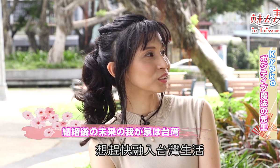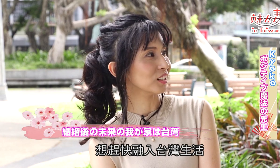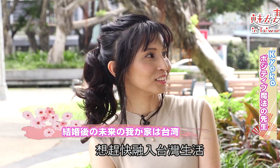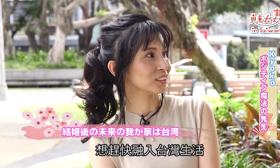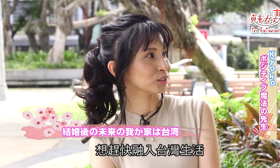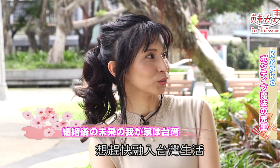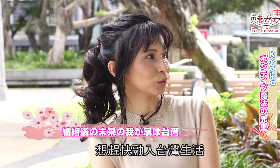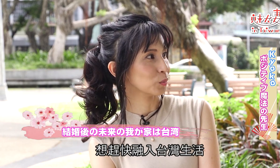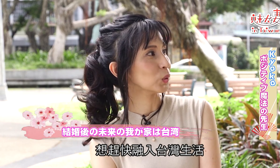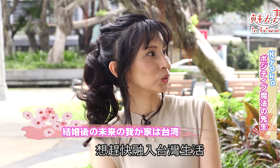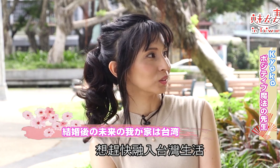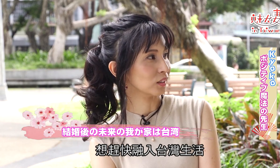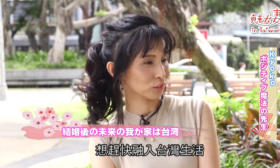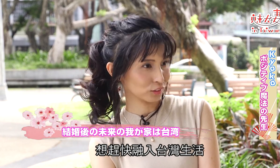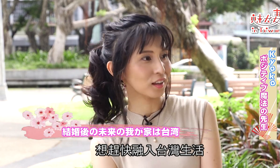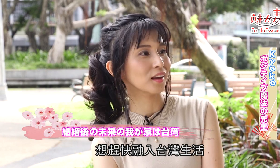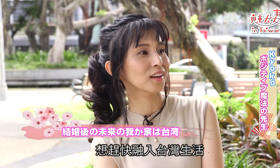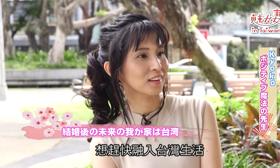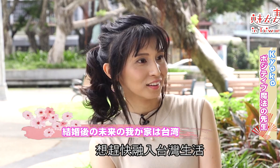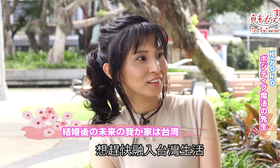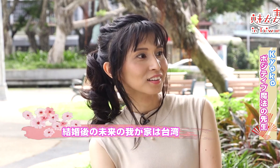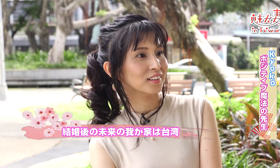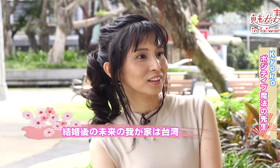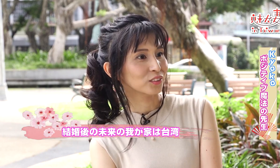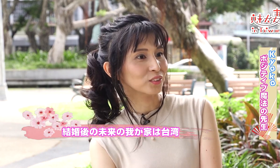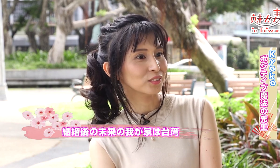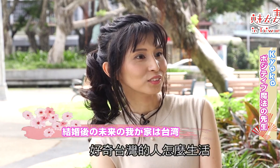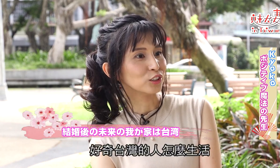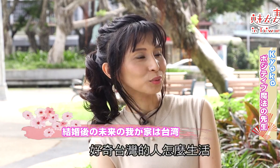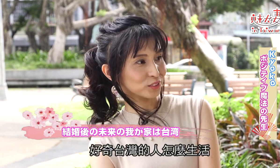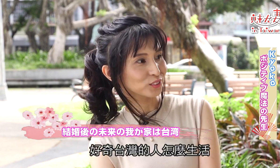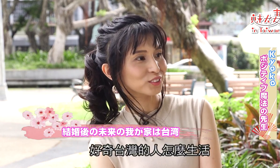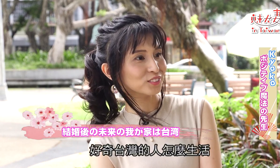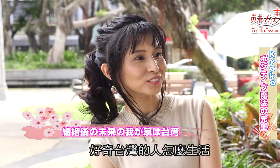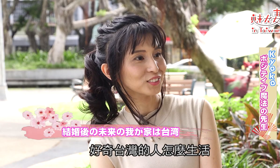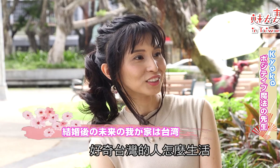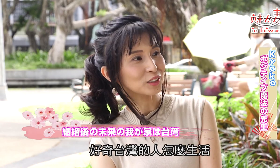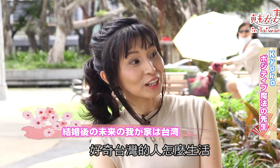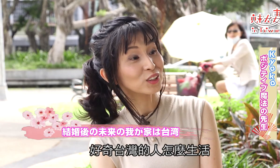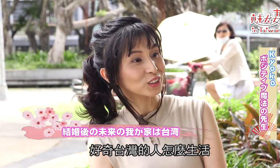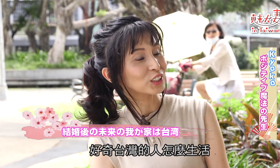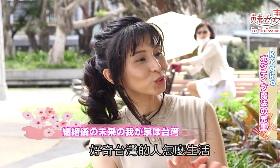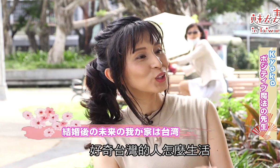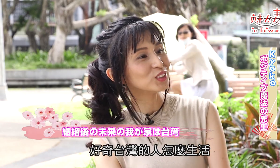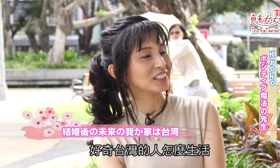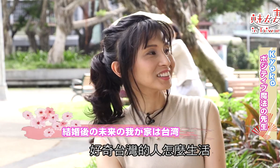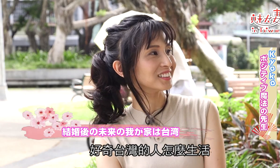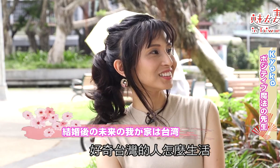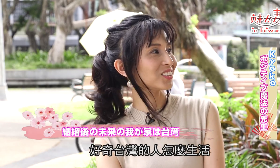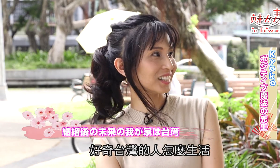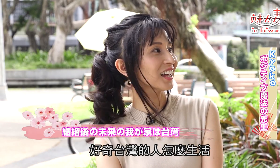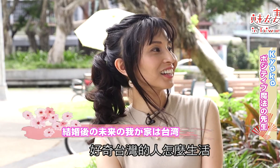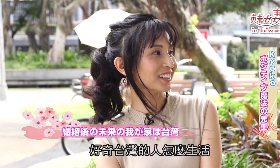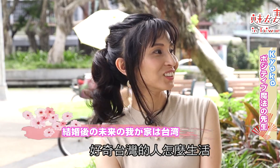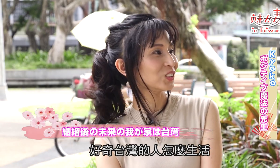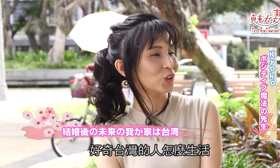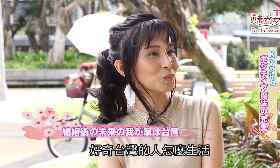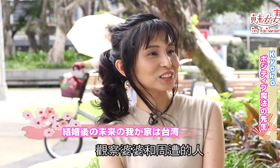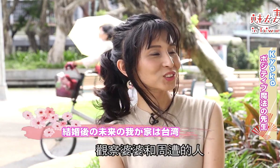たいってすごい思ったので、あの、なるべく台湾の方どんな風に生活してるのかなっていうのを、姑、ま